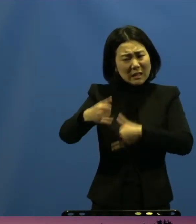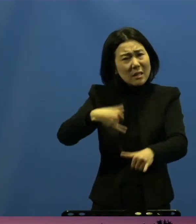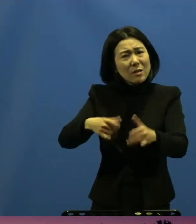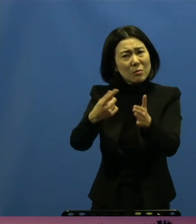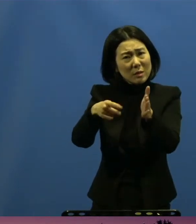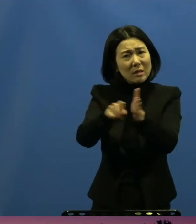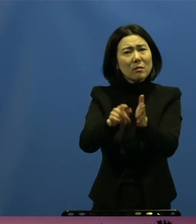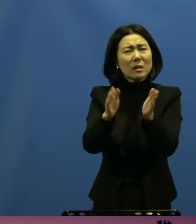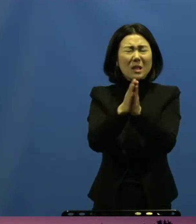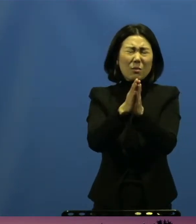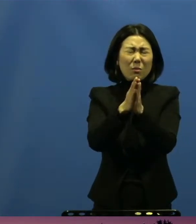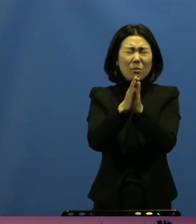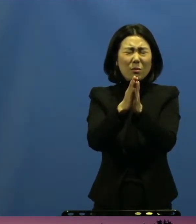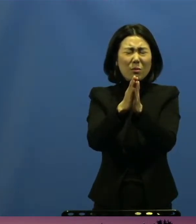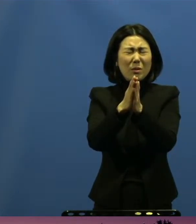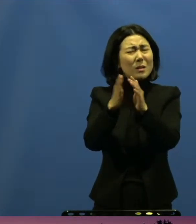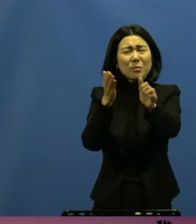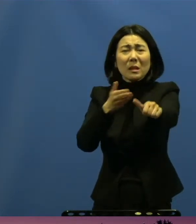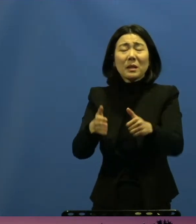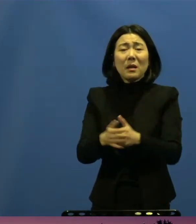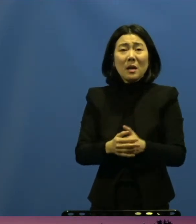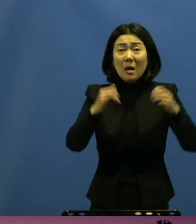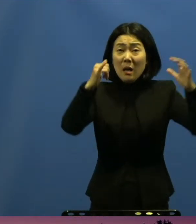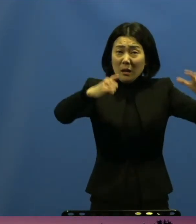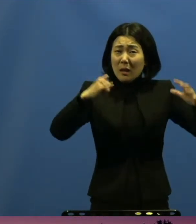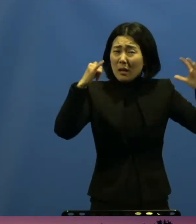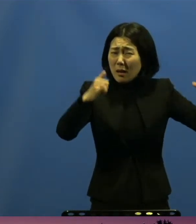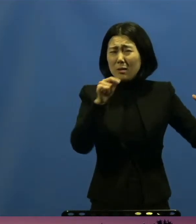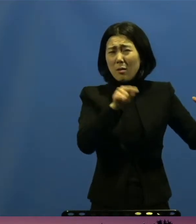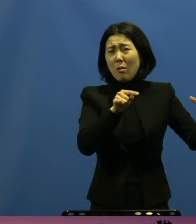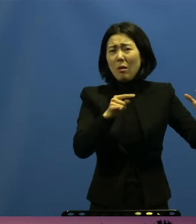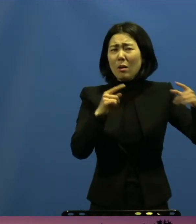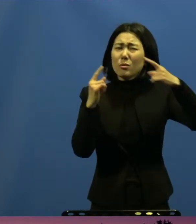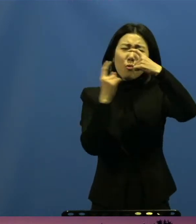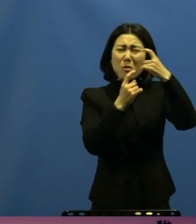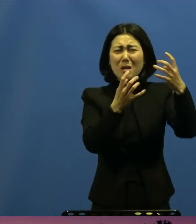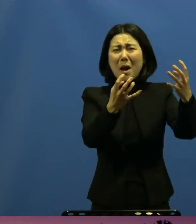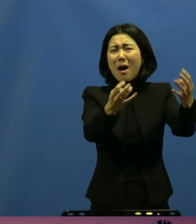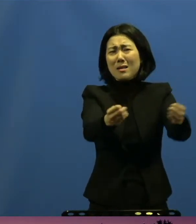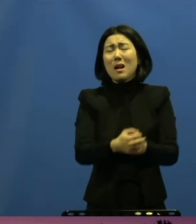바랍니다. 여러분, 이 세상은 너무도 유혹이 많습니다.